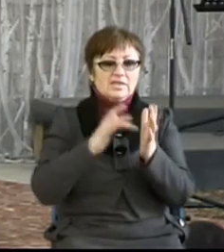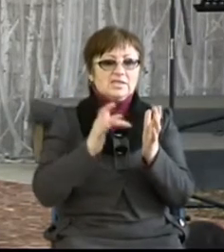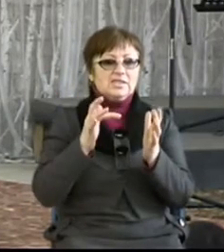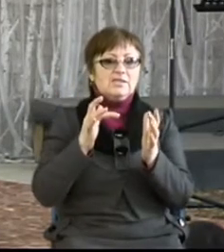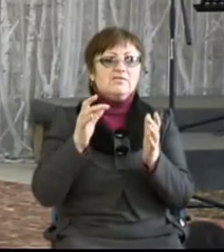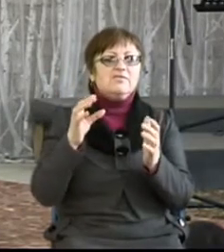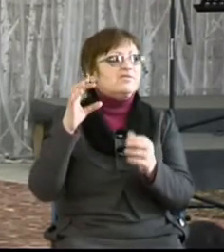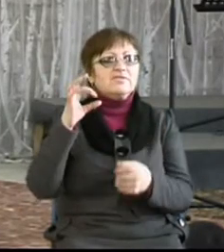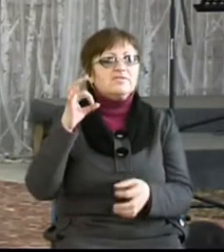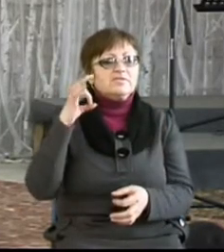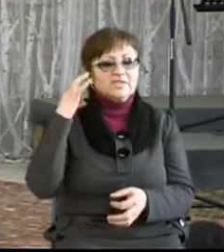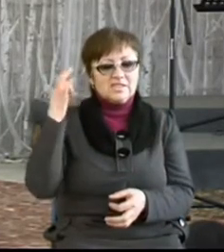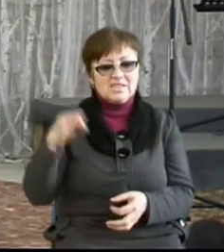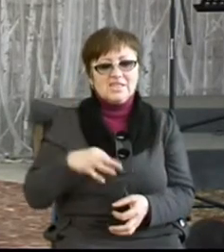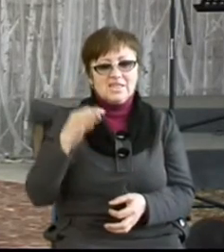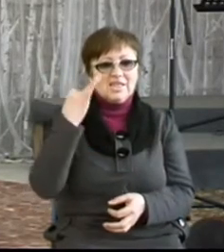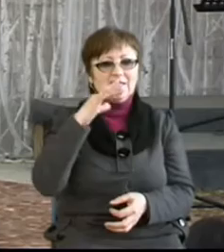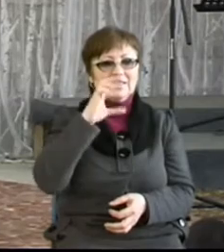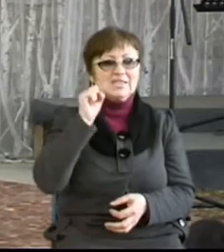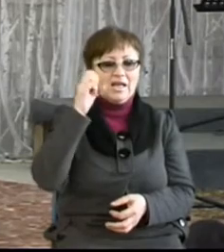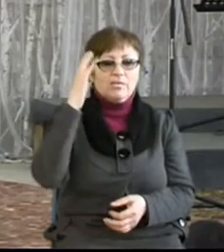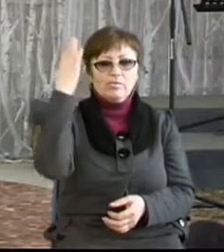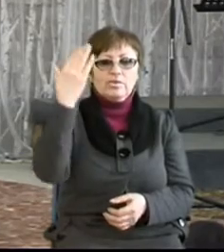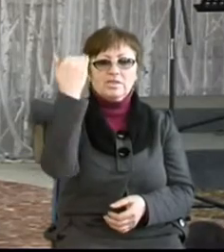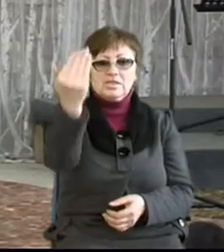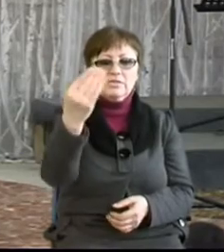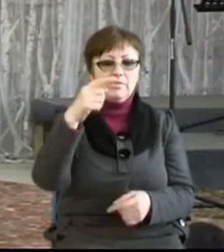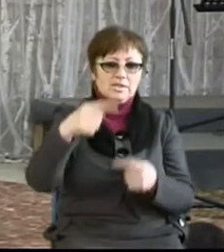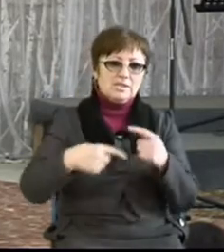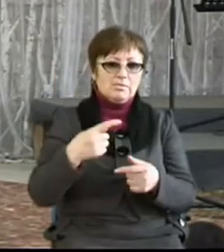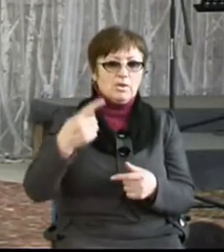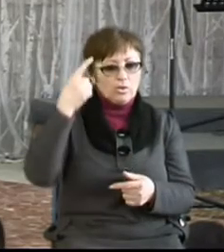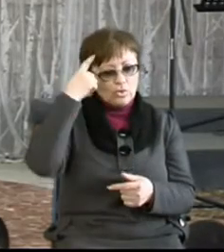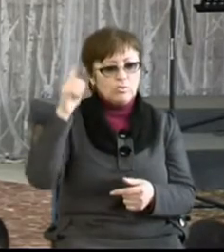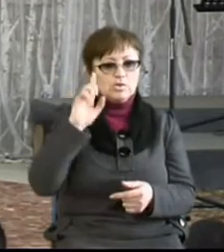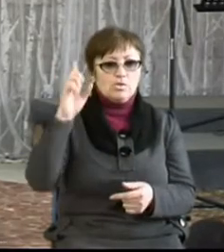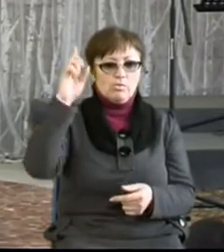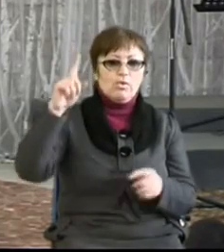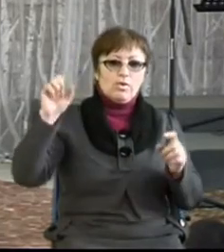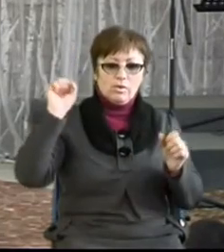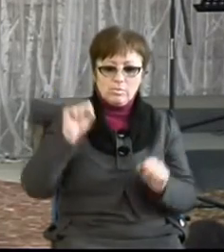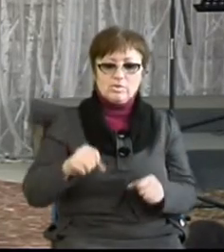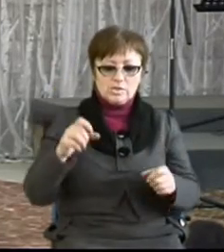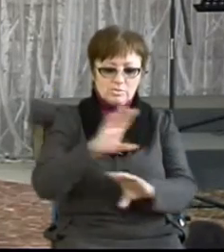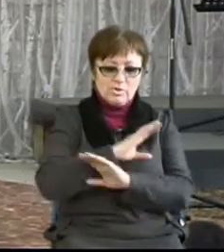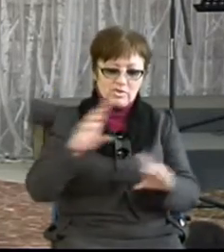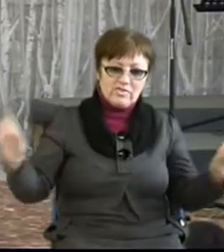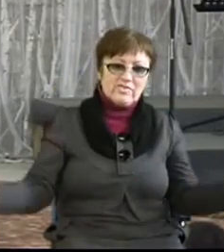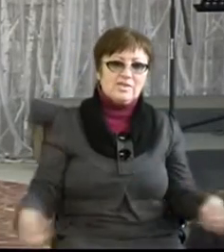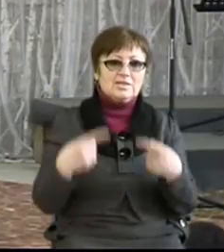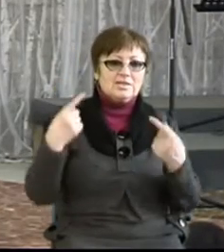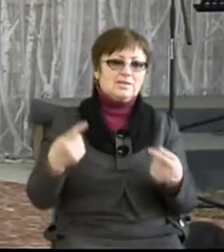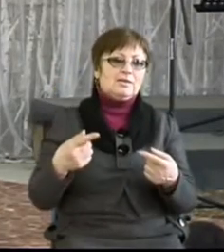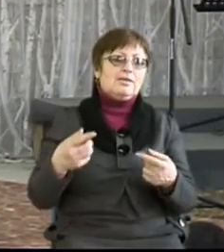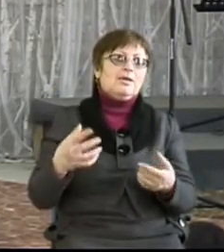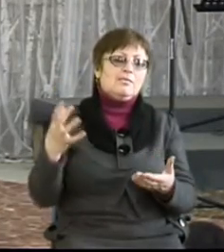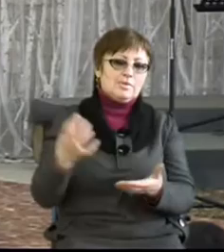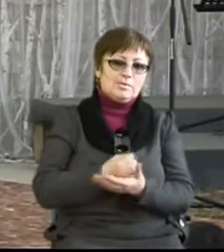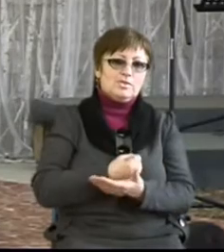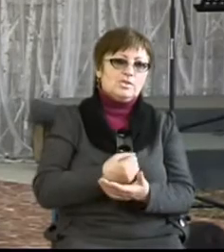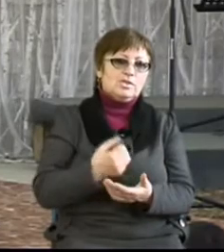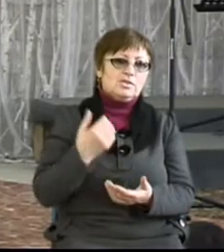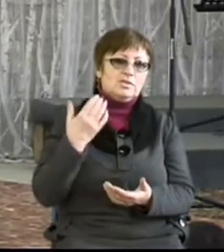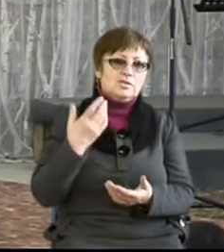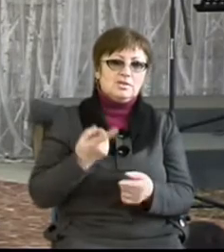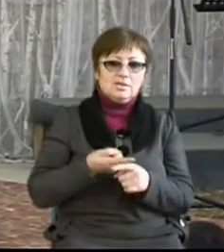наречется тебе семя, ибо он думал, что Бог силен и из мертвых воскресить, почему и получил его в